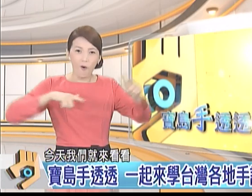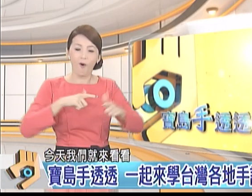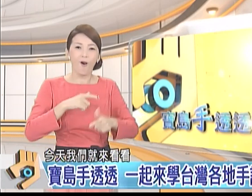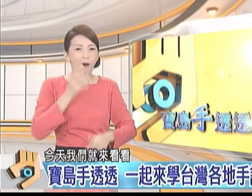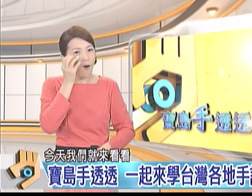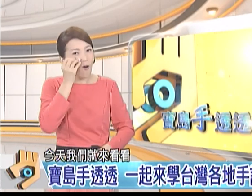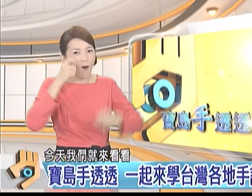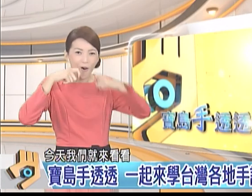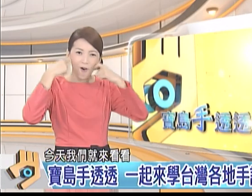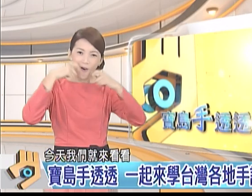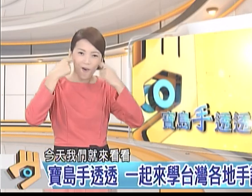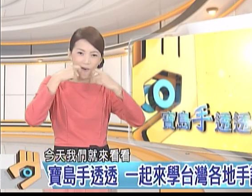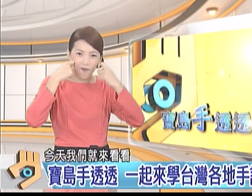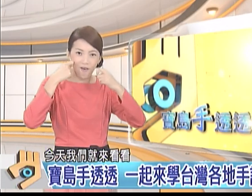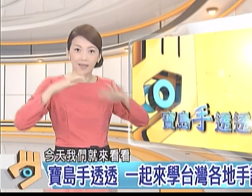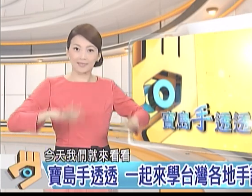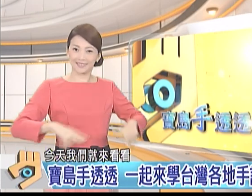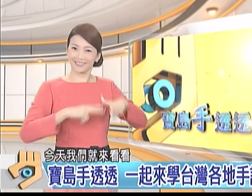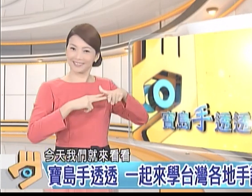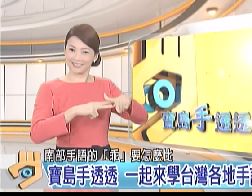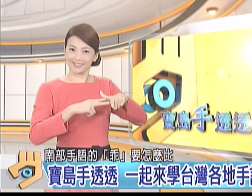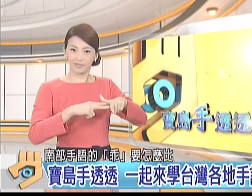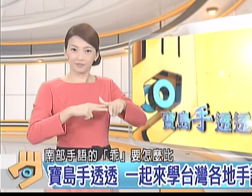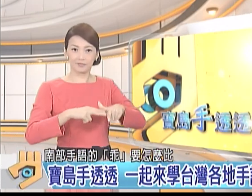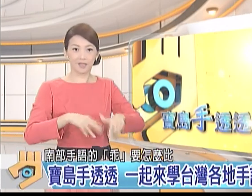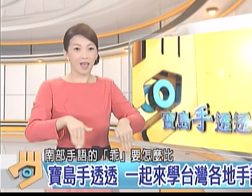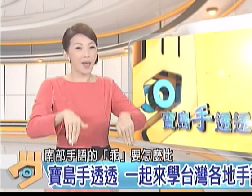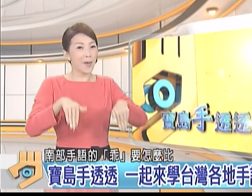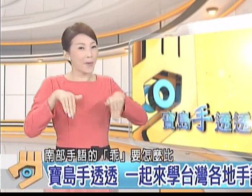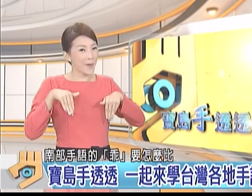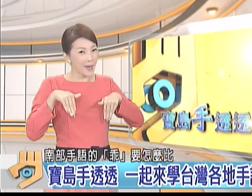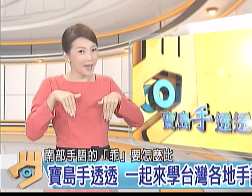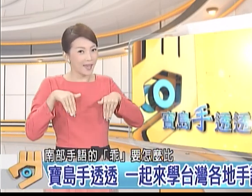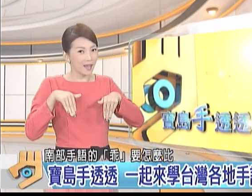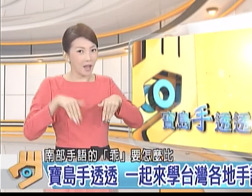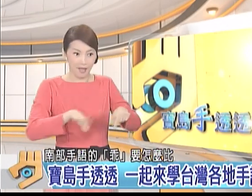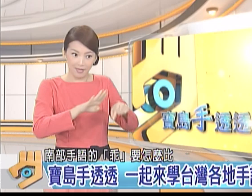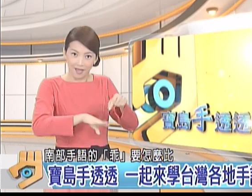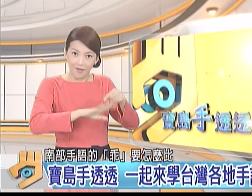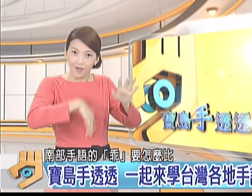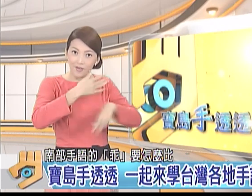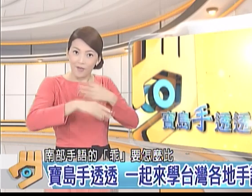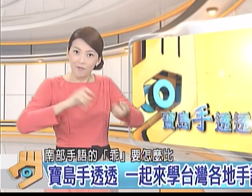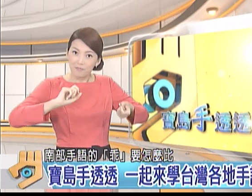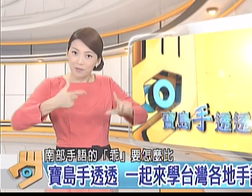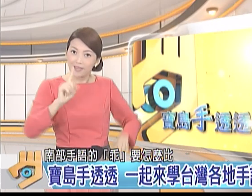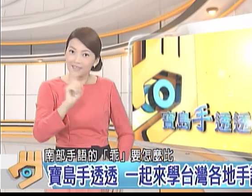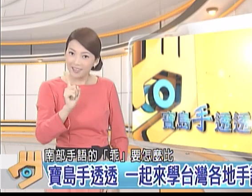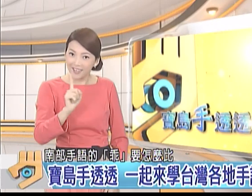呢，我们就来看看南部手语的乖要怎么比呢？